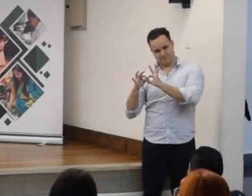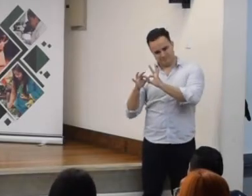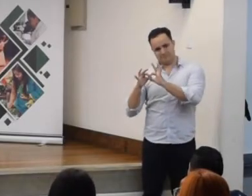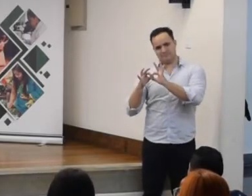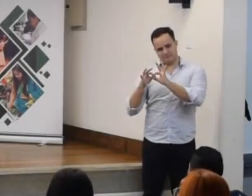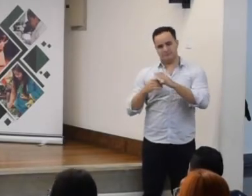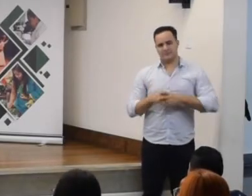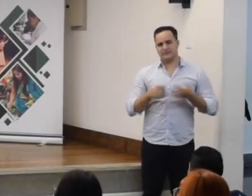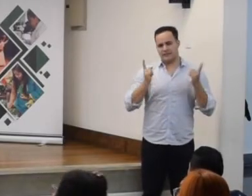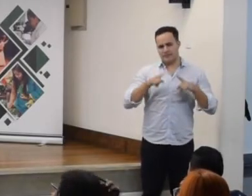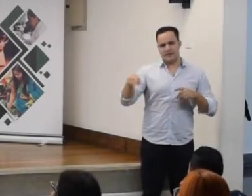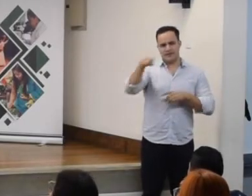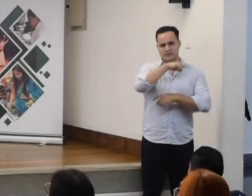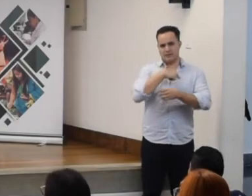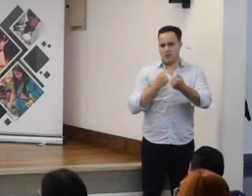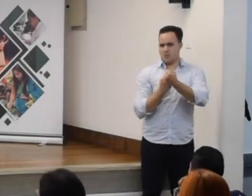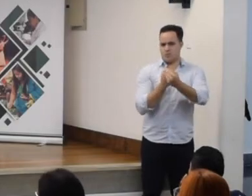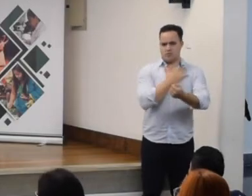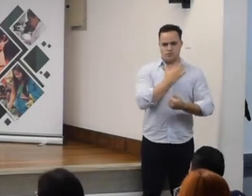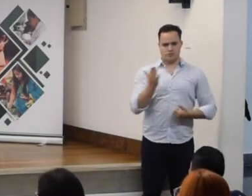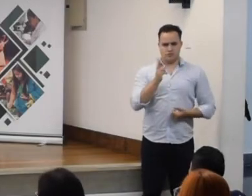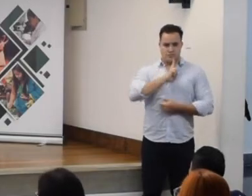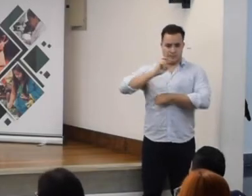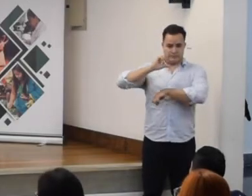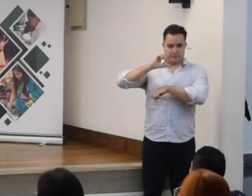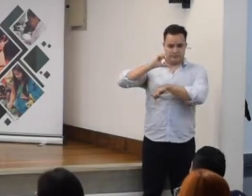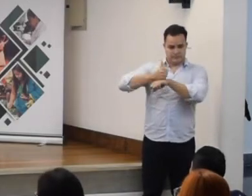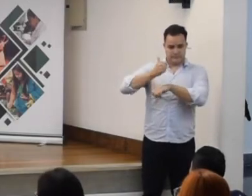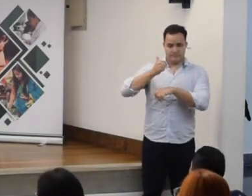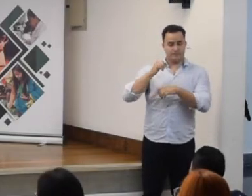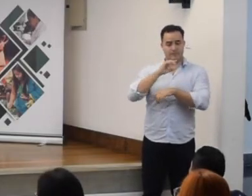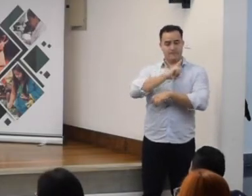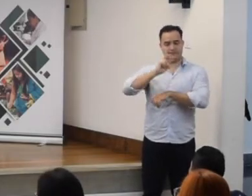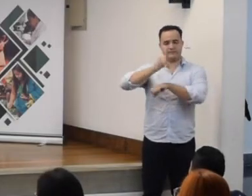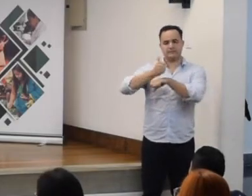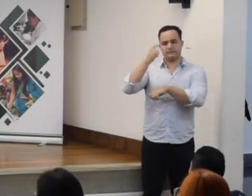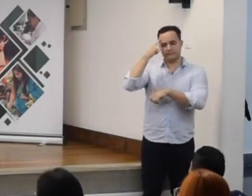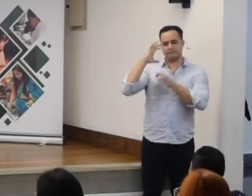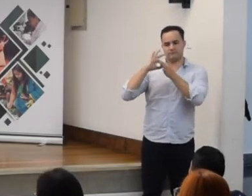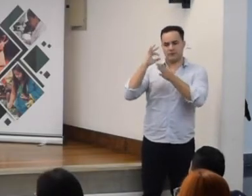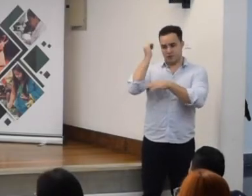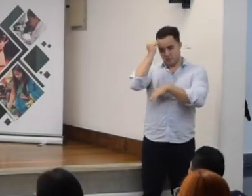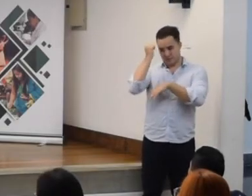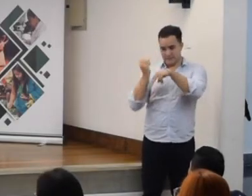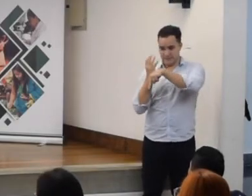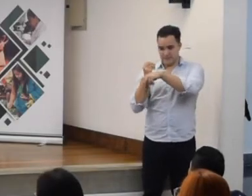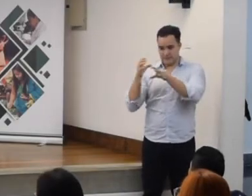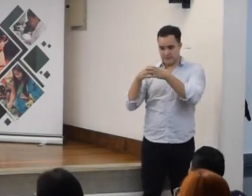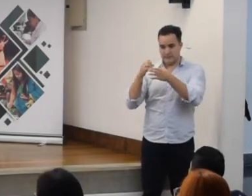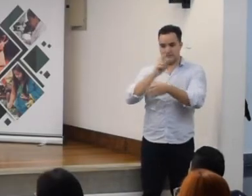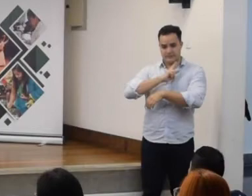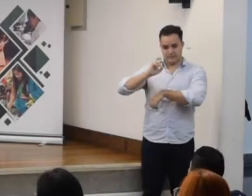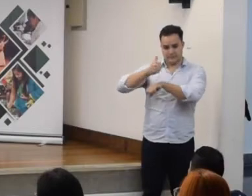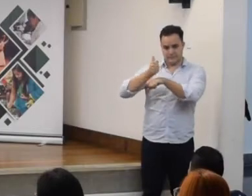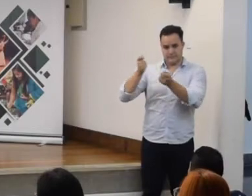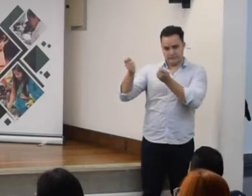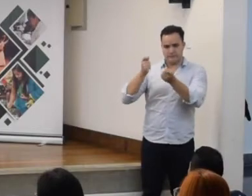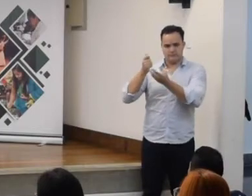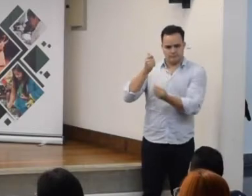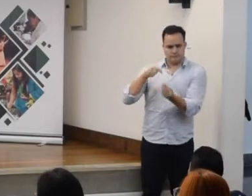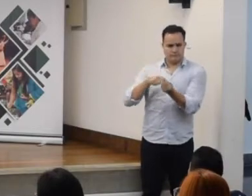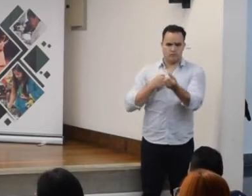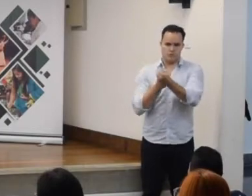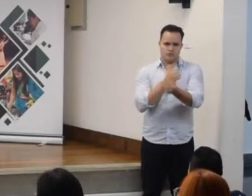tienen desde la Vicerrectoría de Docencia para todos estos procesos. También sé que se ha adelantado bastante con